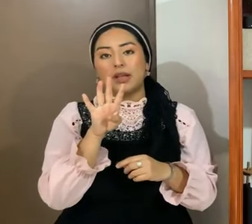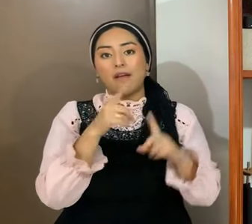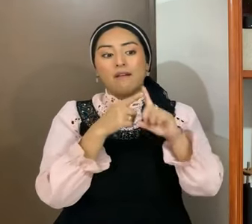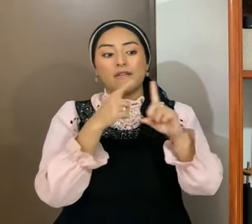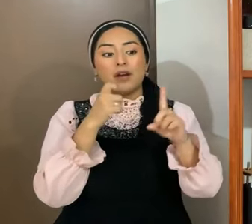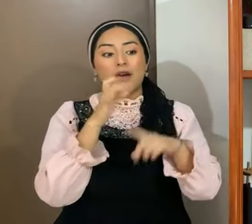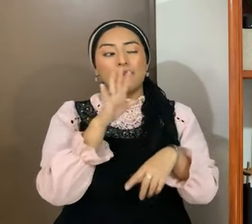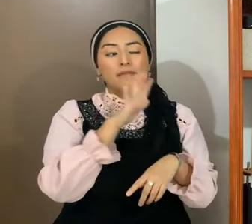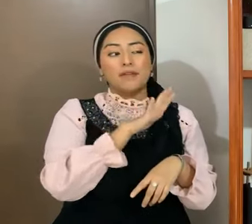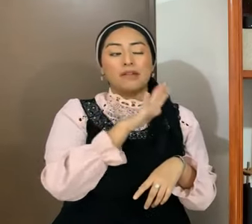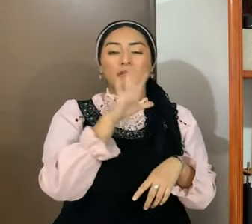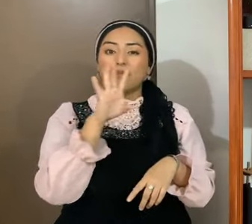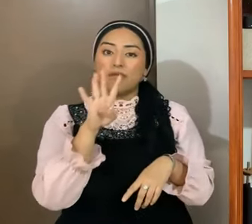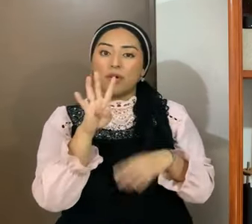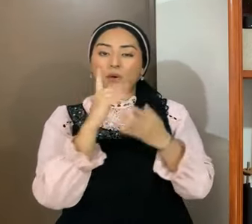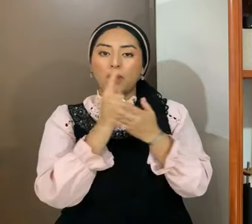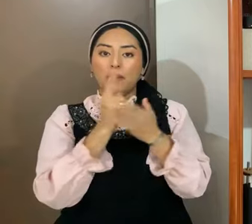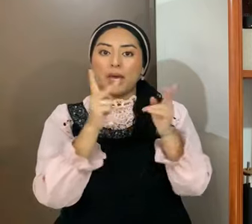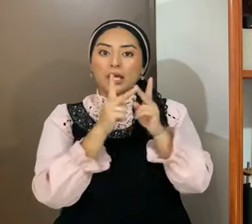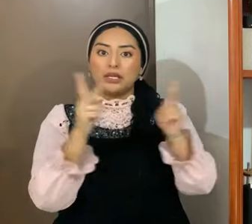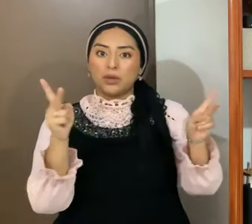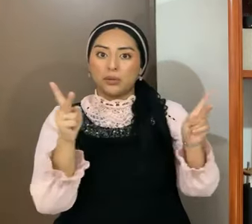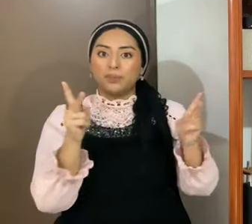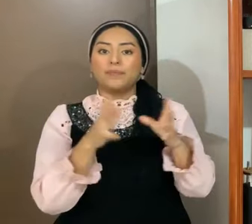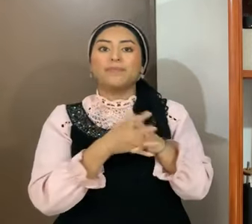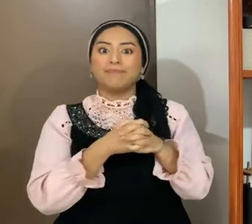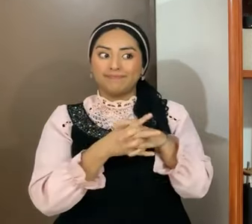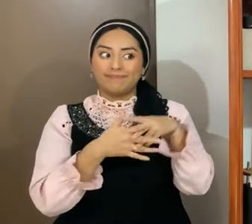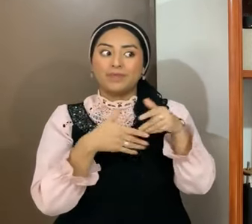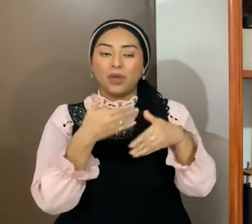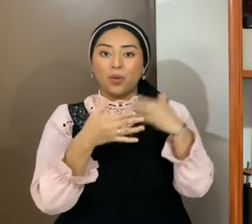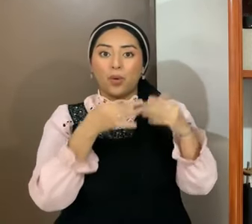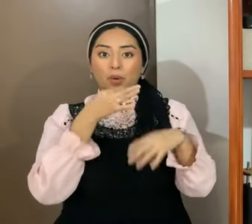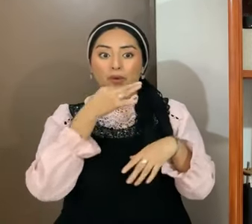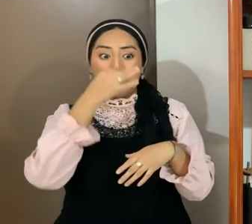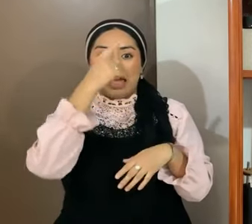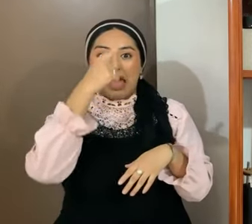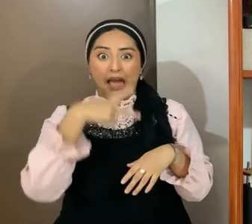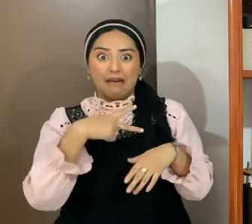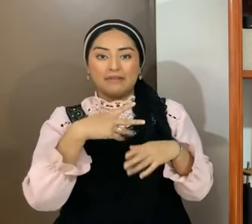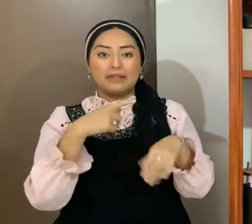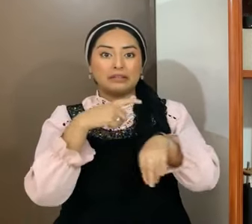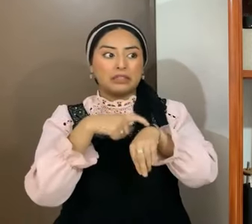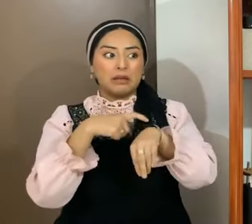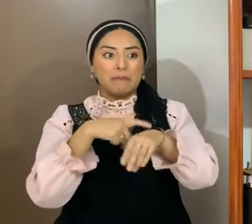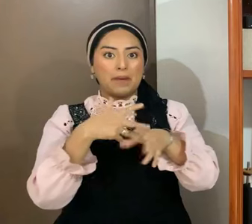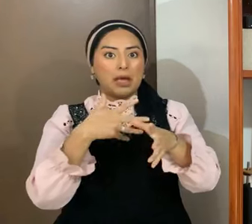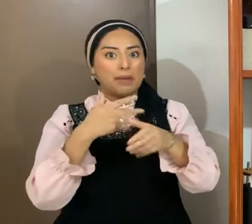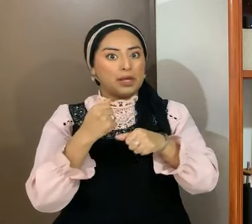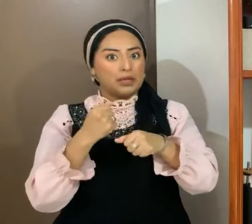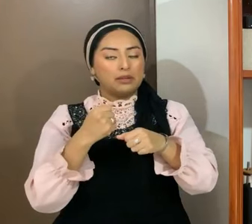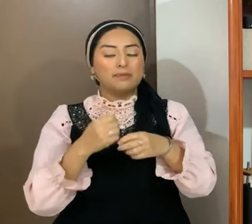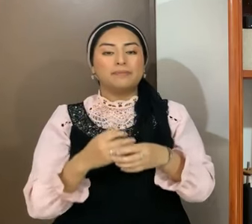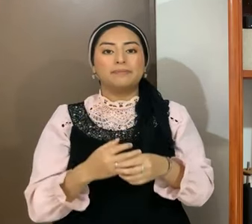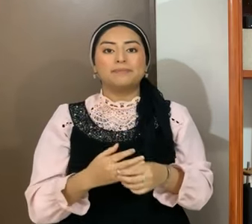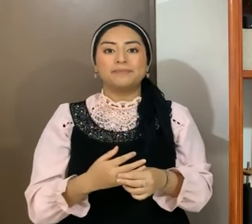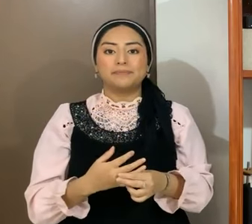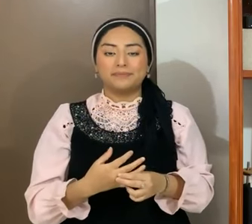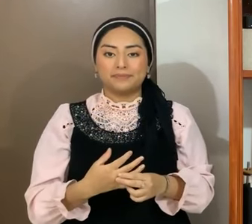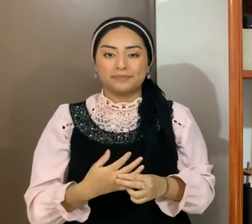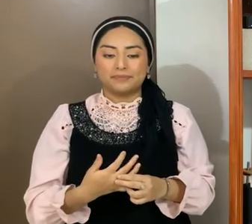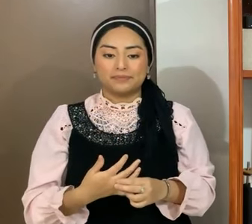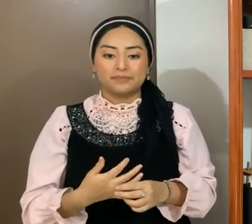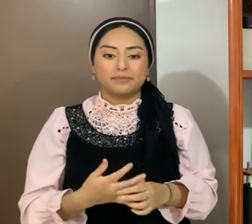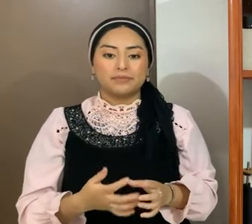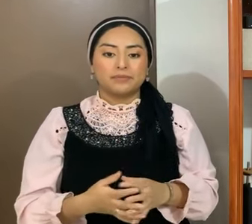de 54 parashot. ¡Qué tremendo! Ya vamos casi a la mitad. El tiempo se ha ido muy rápido, se ha ido volando, amados